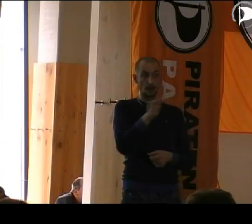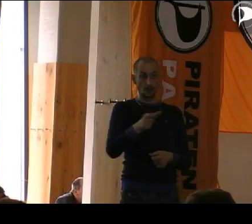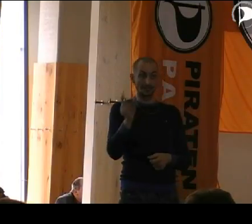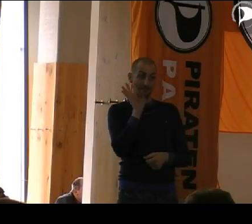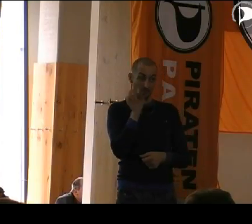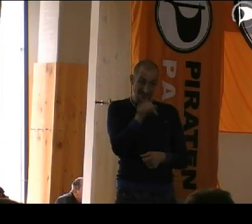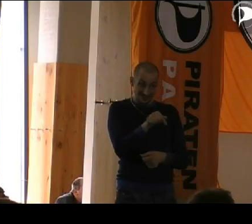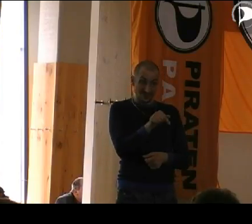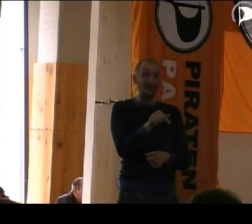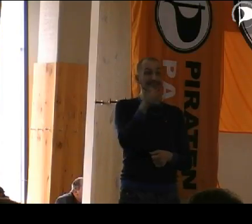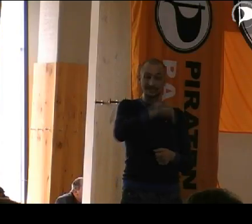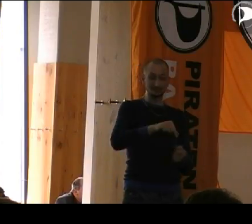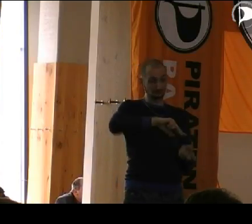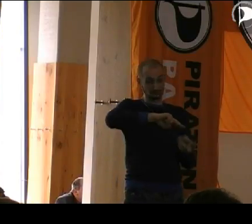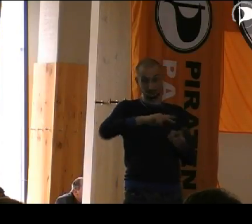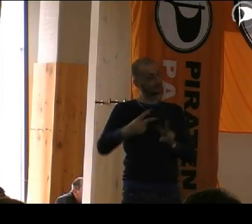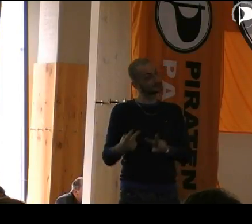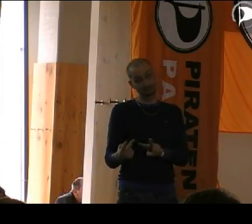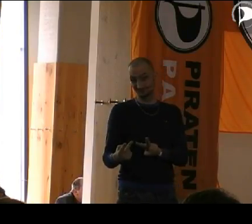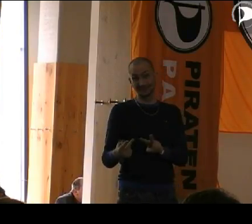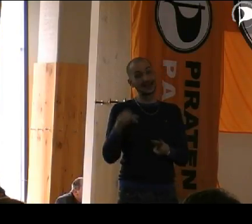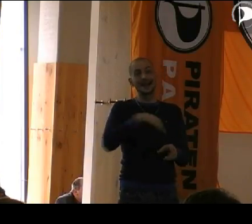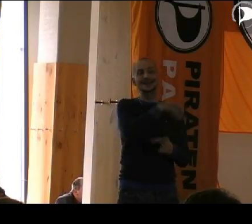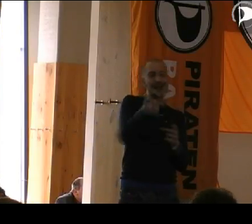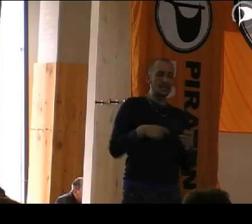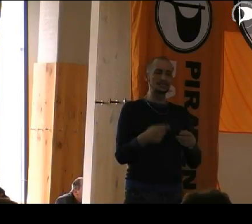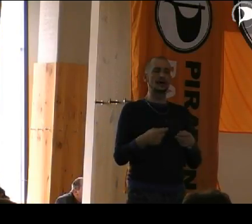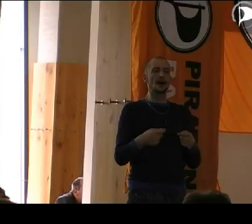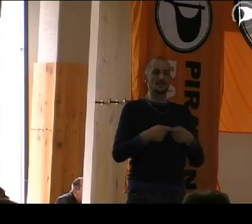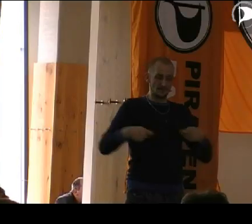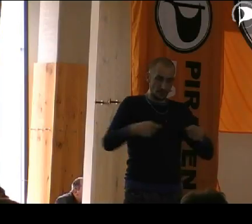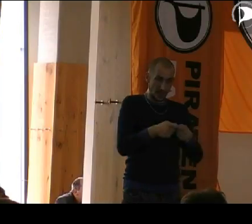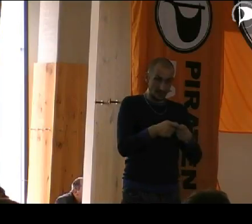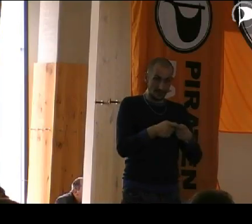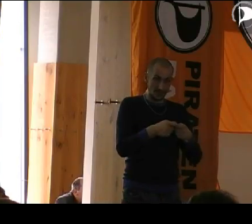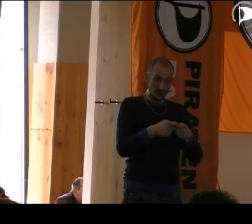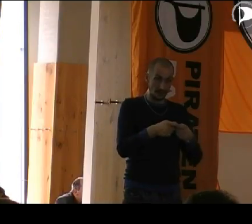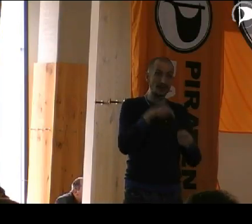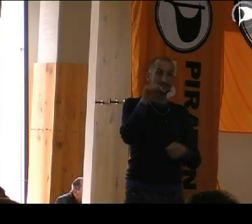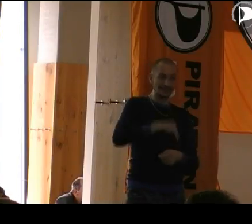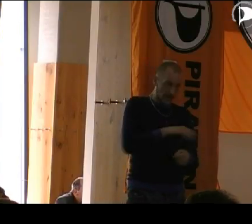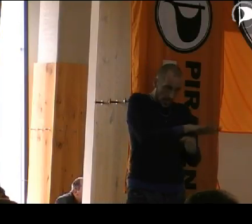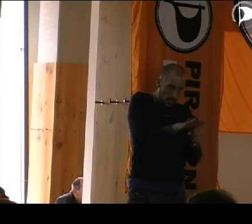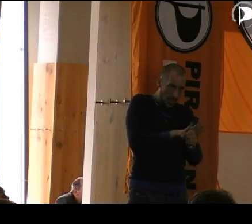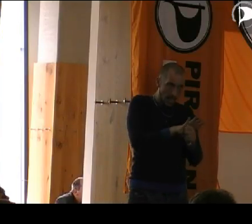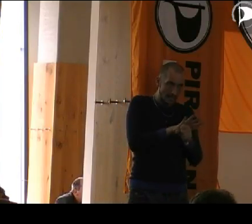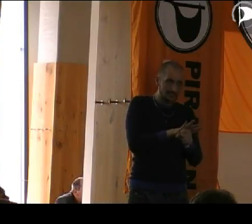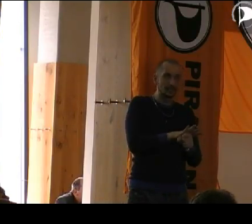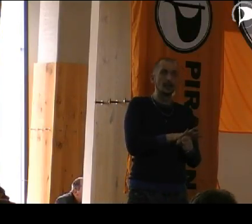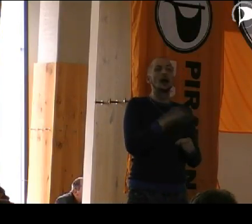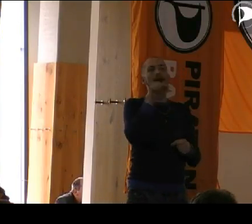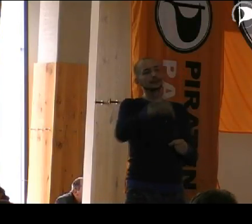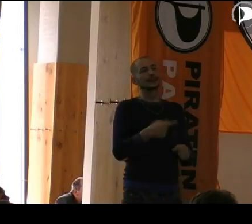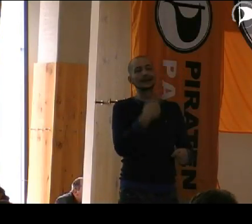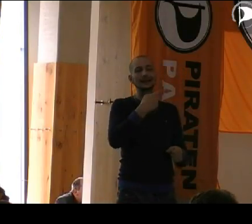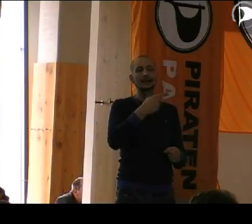nichts ändern und das ist meine kreis aufregend anders sind probleme beim 34 kreis abhängen der hier ein paar sämtlichen regionen sowie kein zeigen